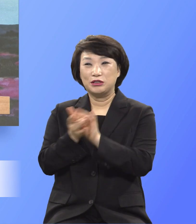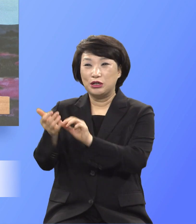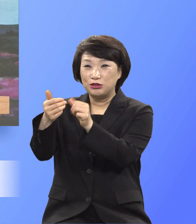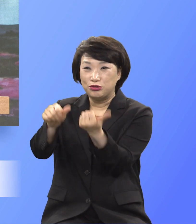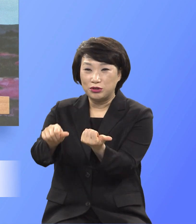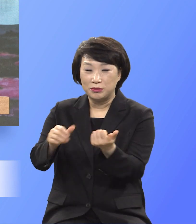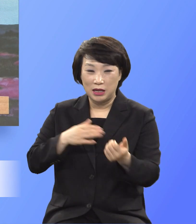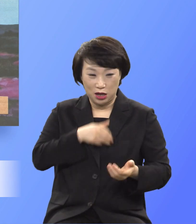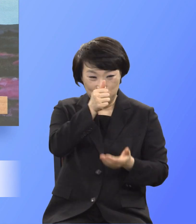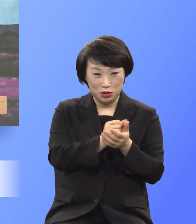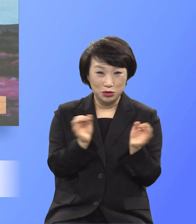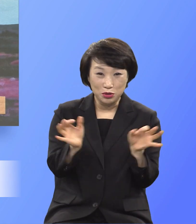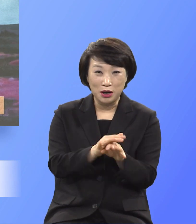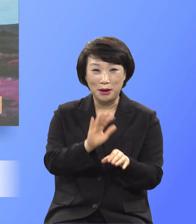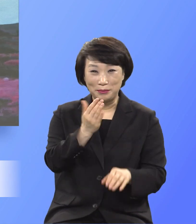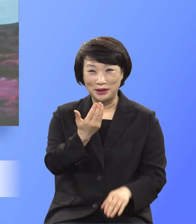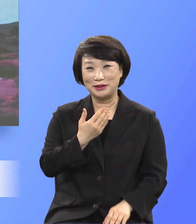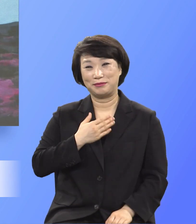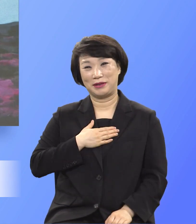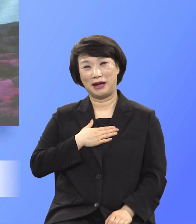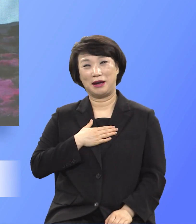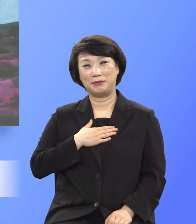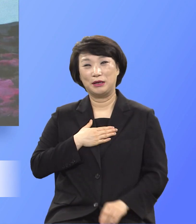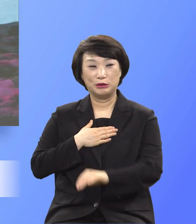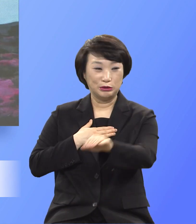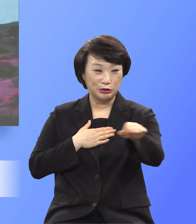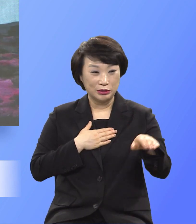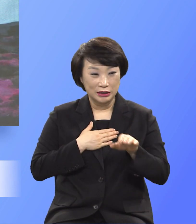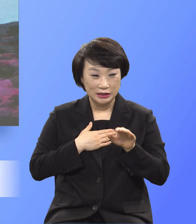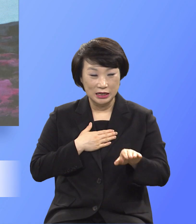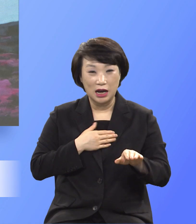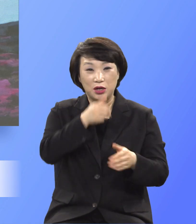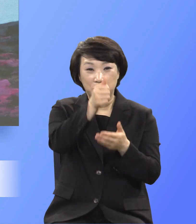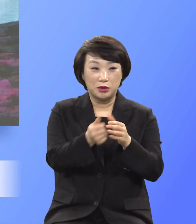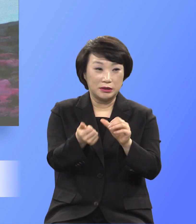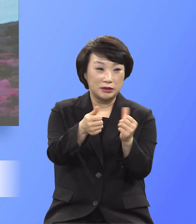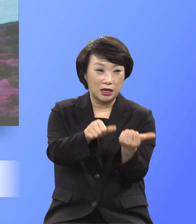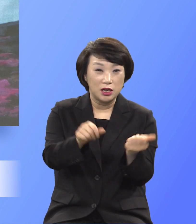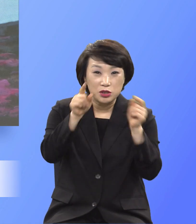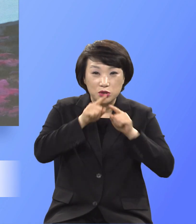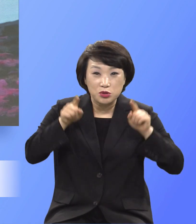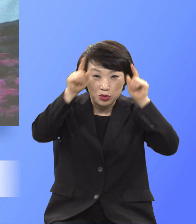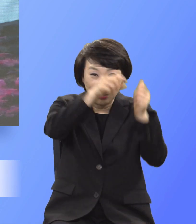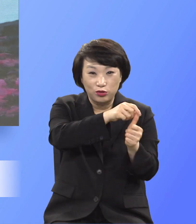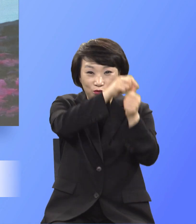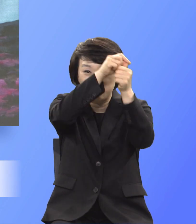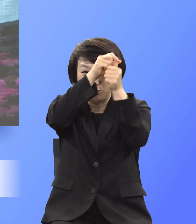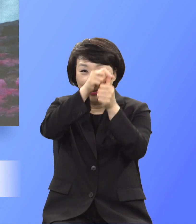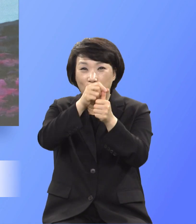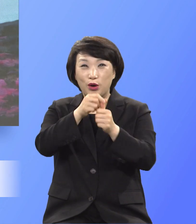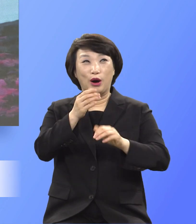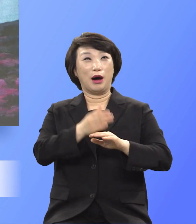속죄가 되었으니 우리는 죄와 사망과 지옥에서 받은 구원도 감사한데